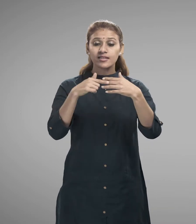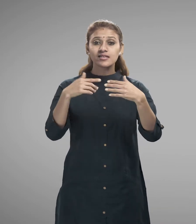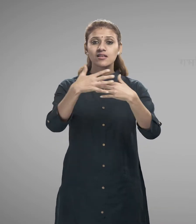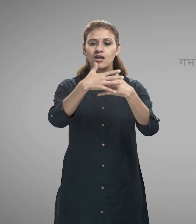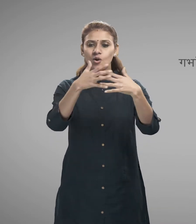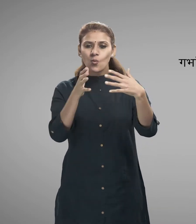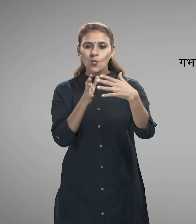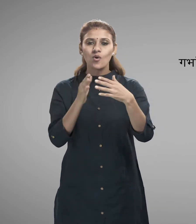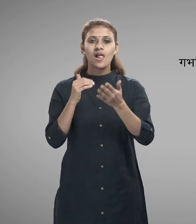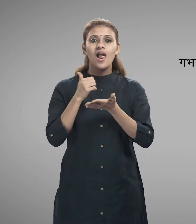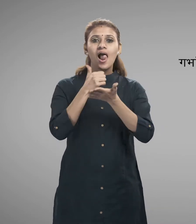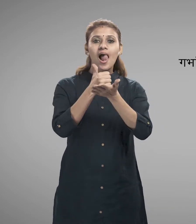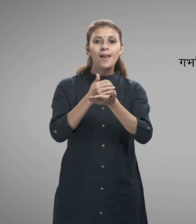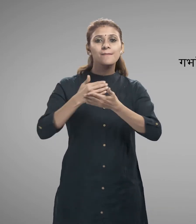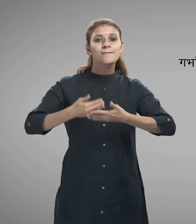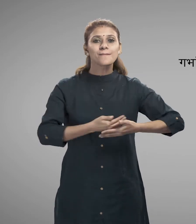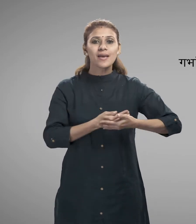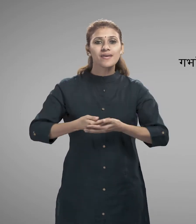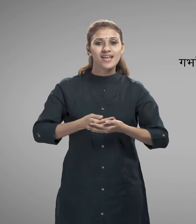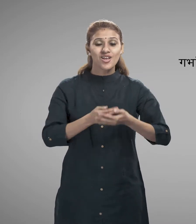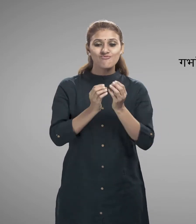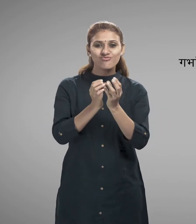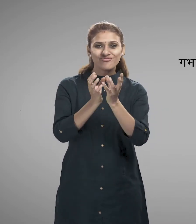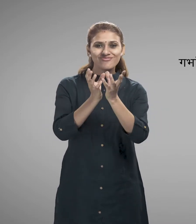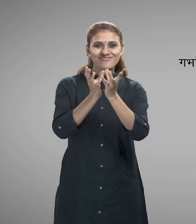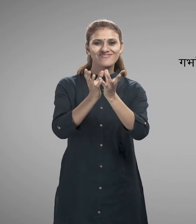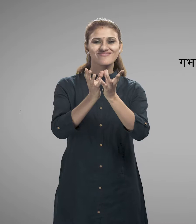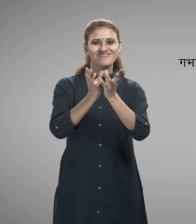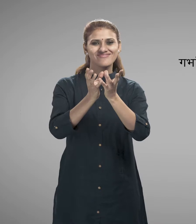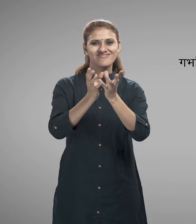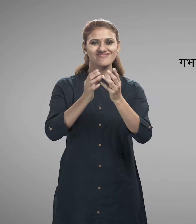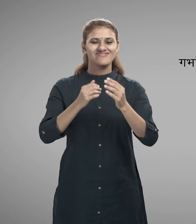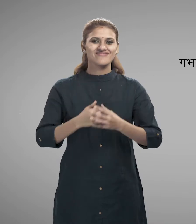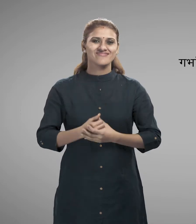गर्भाशय की परत गर्भस्थ शिशु के लिए एक घर प्रदान करती है।